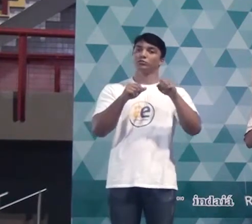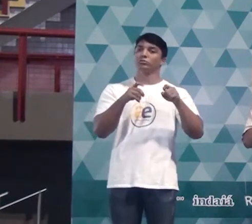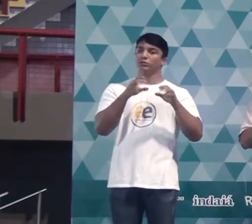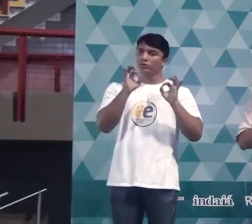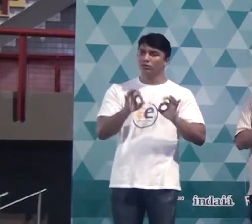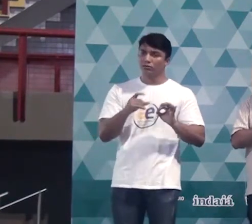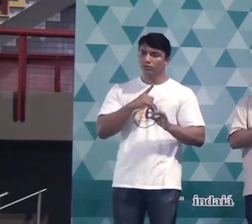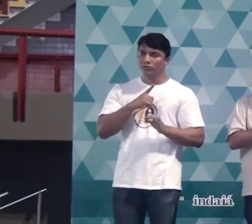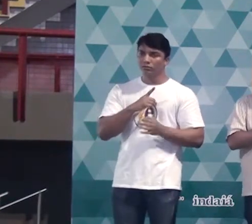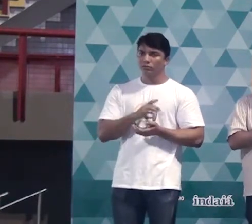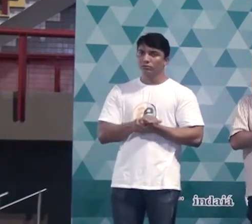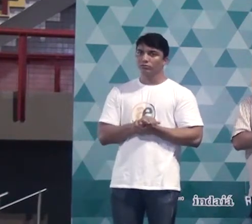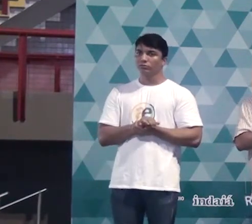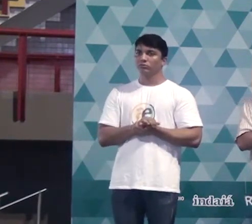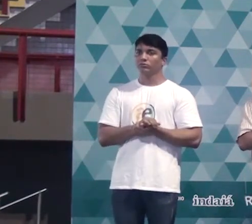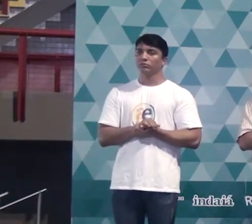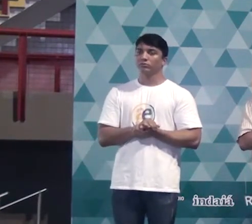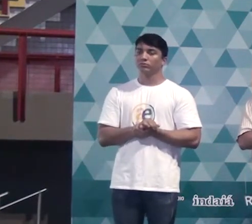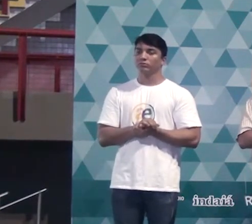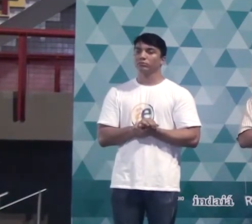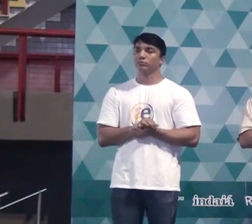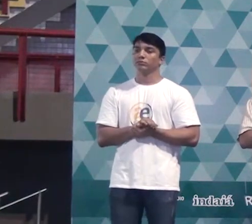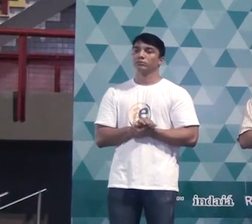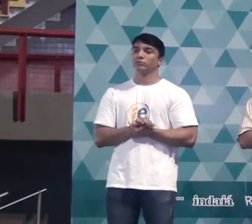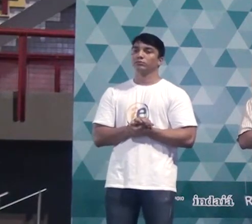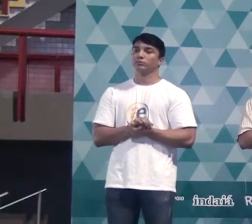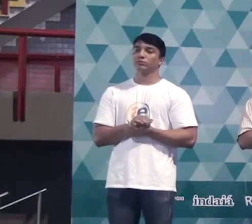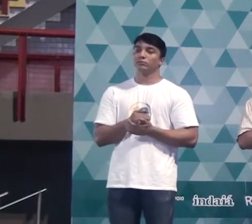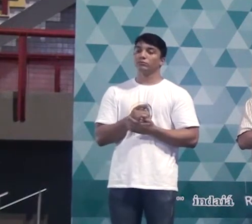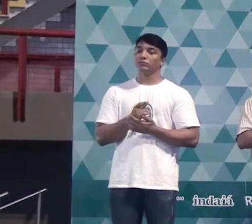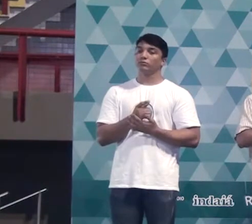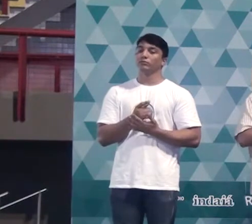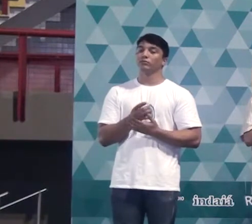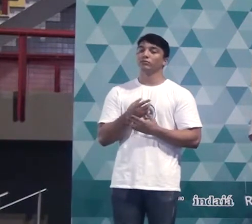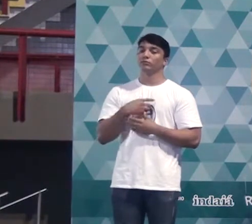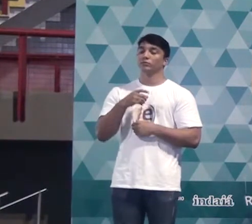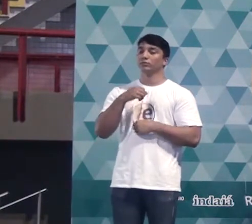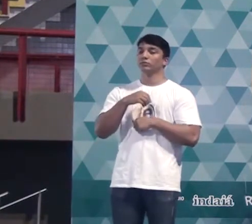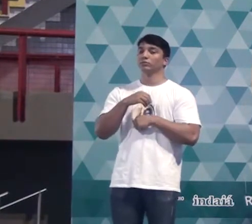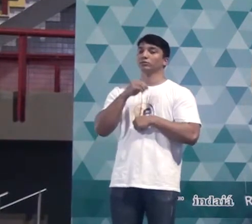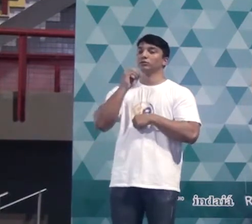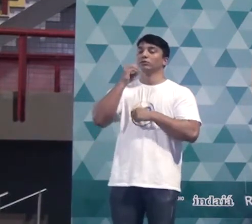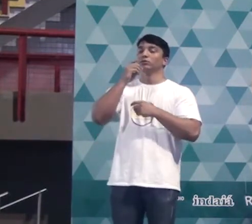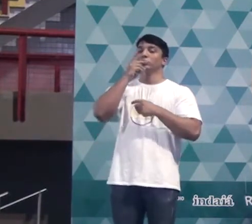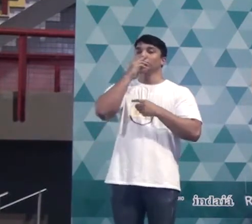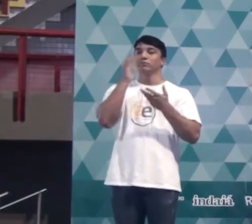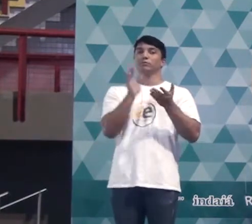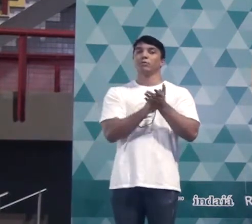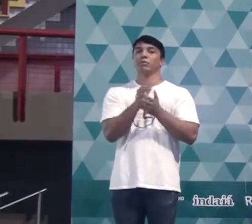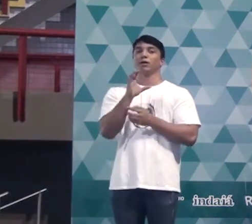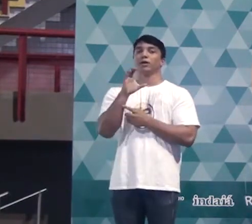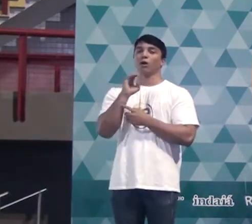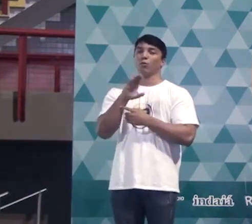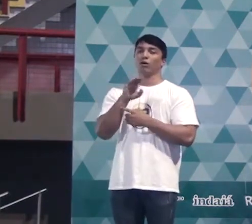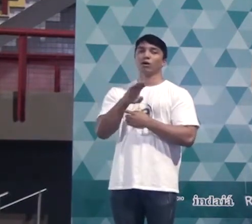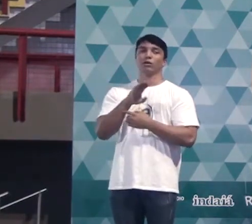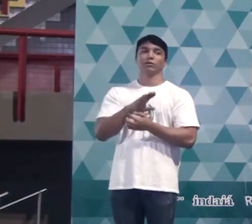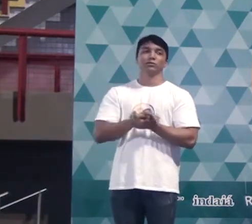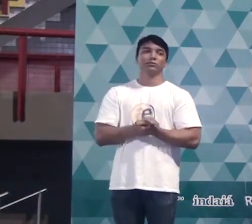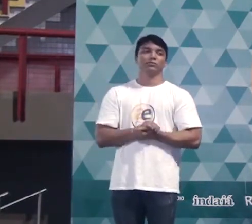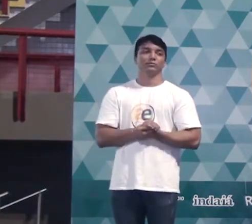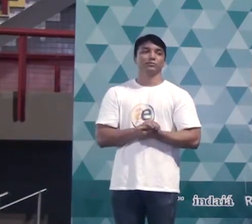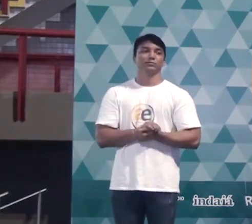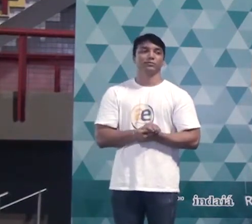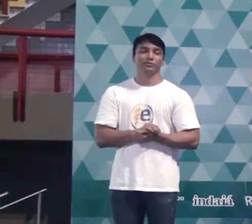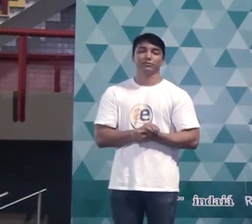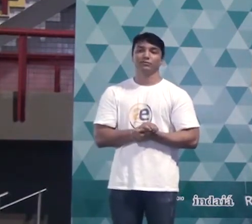filho. Qualquer coisa que eu falar, você vai me deixar. Manda aí um salve para Caucaia. Salve a Caucaia, meu filho.